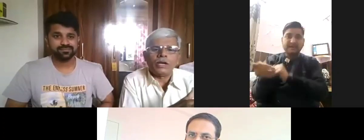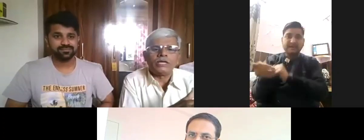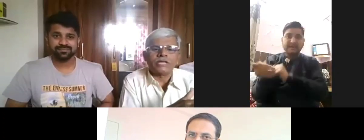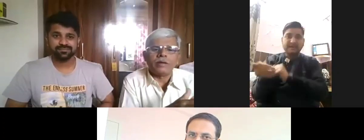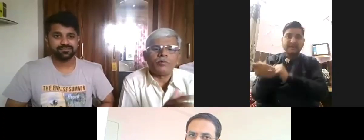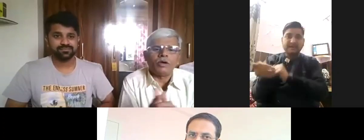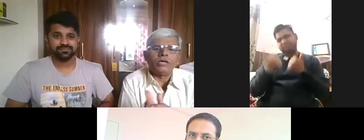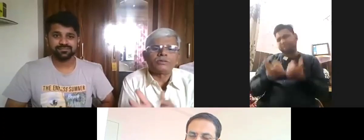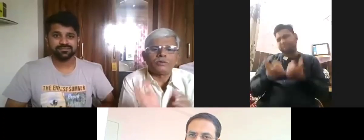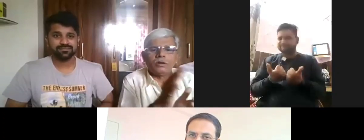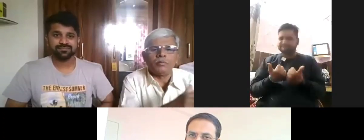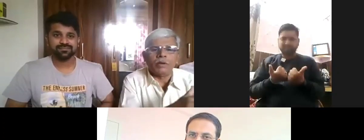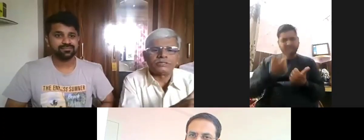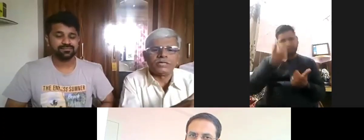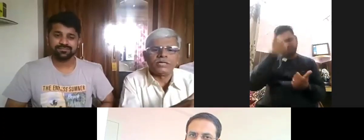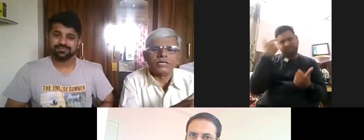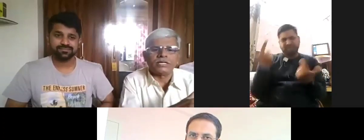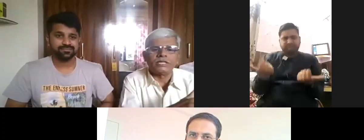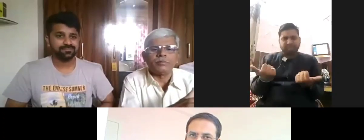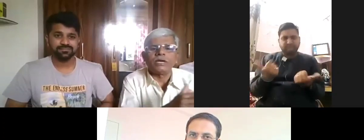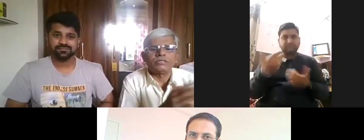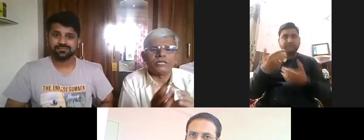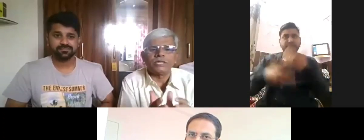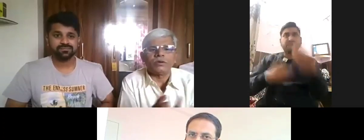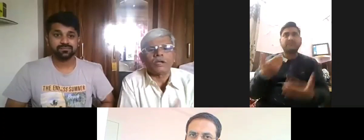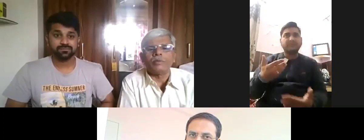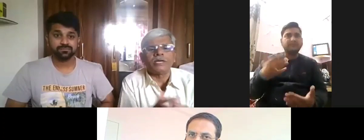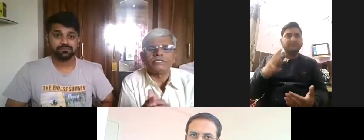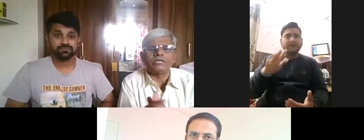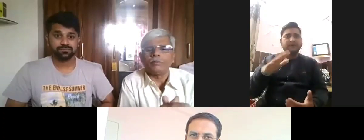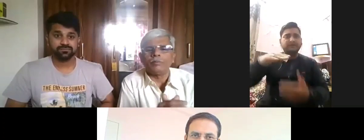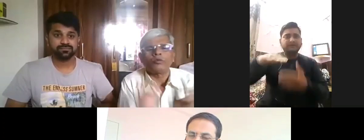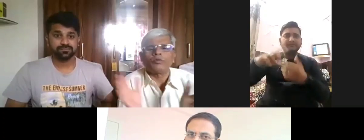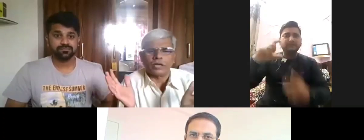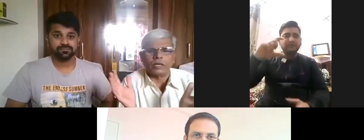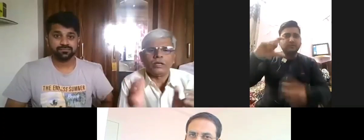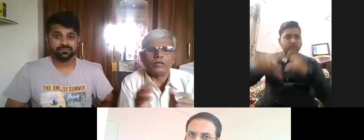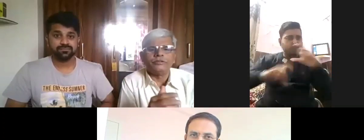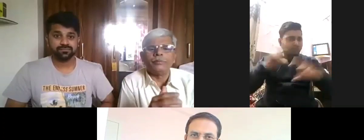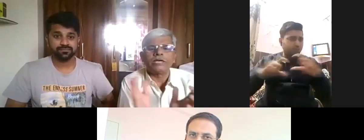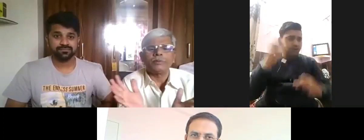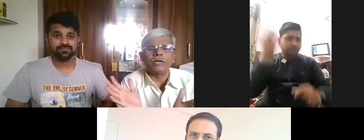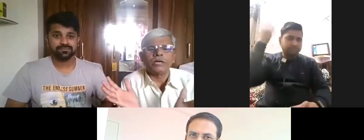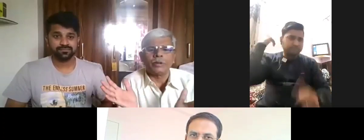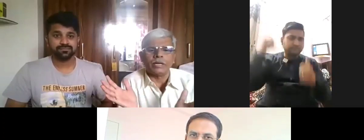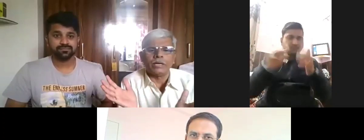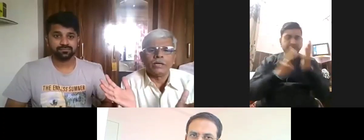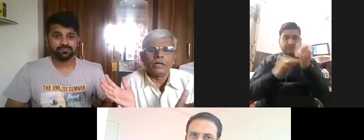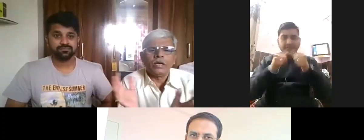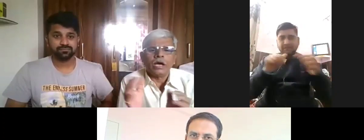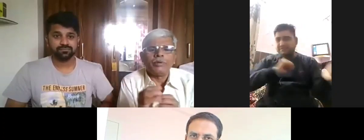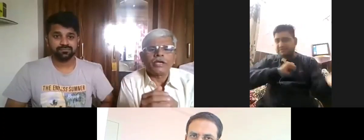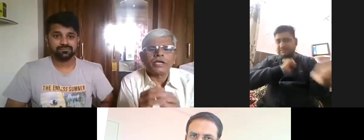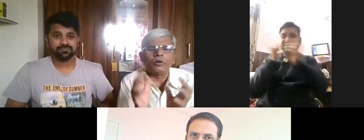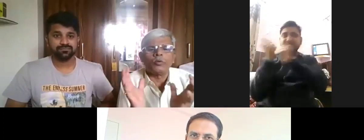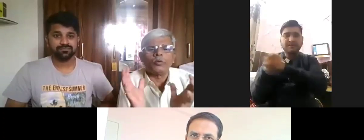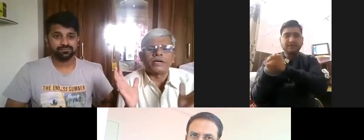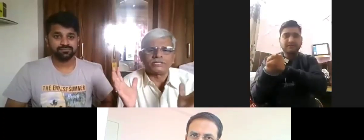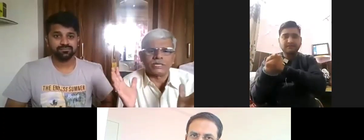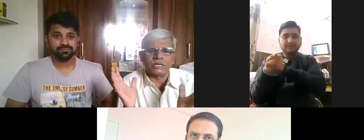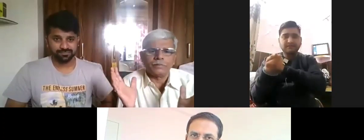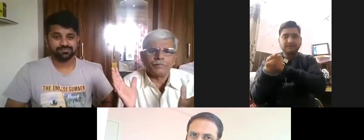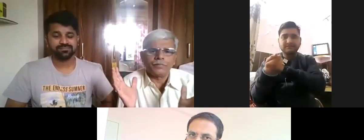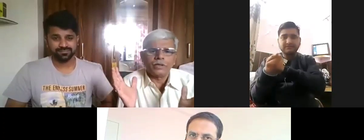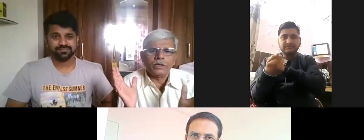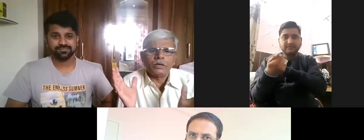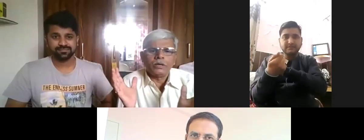वाइल कॉलेज टाइम वाइज मास्टर डिग्री करते थे तभी का चेतन और अभी का चेतन में बहुत फर्क है, जमीन आसमान का फर्क है। अभी एक एक ग्रूम